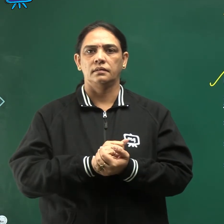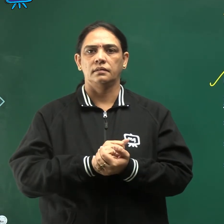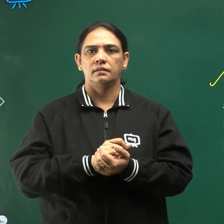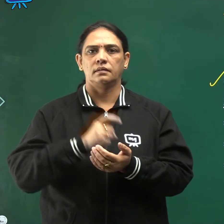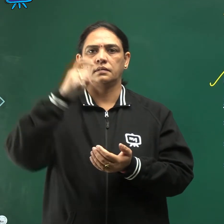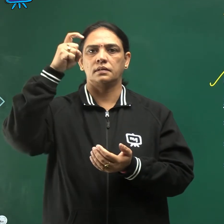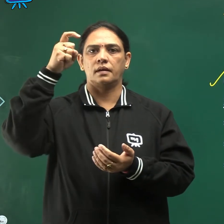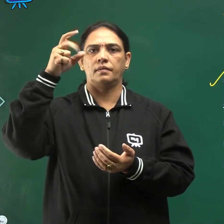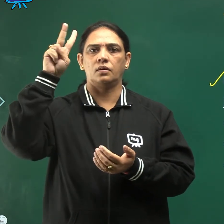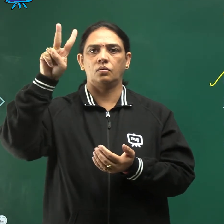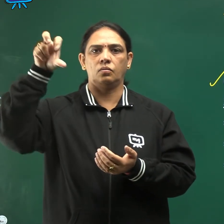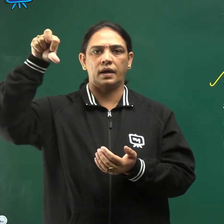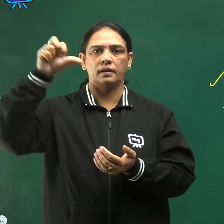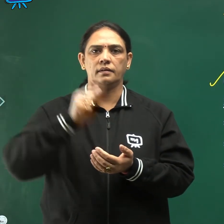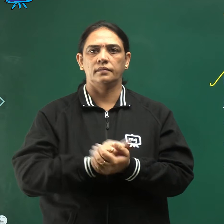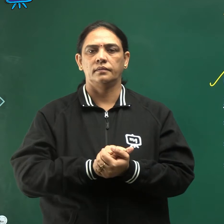729।